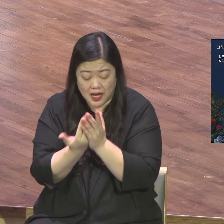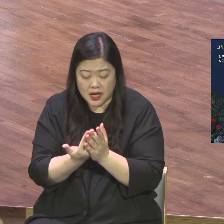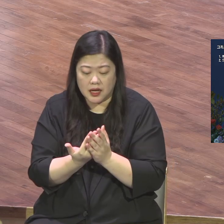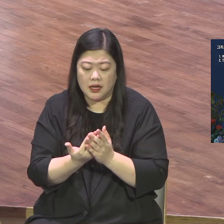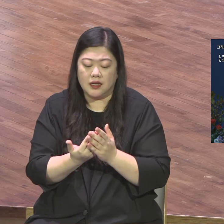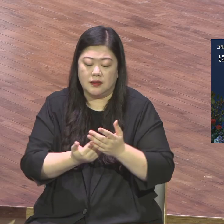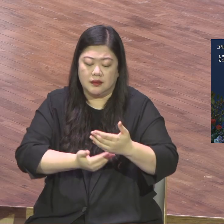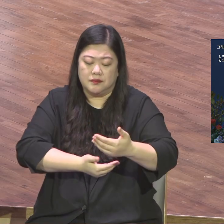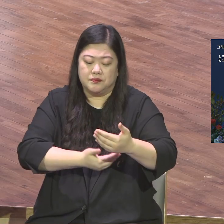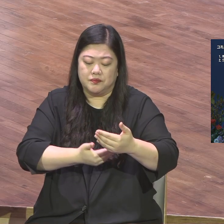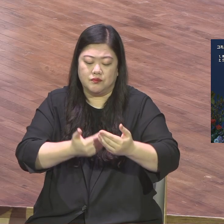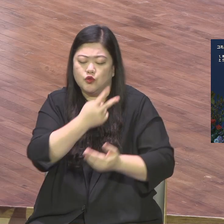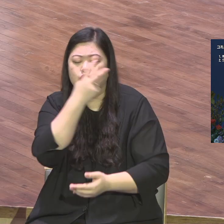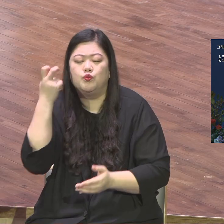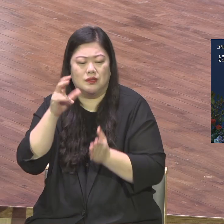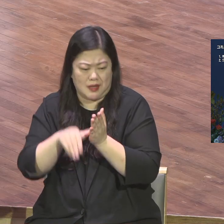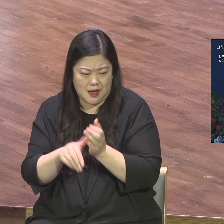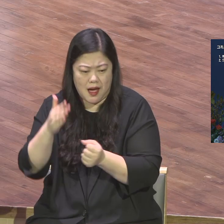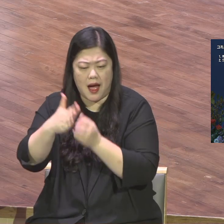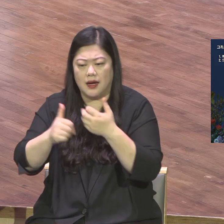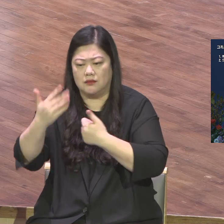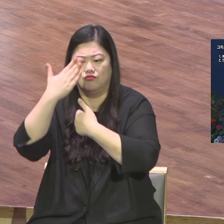아무것도 없어.